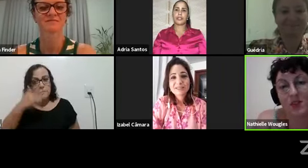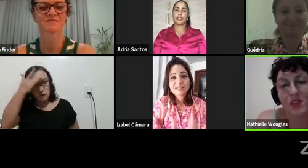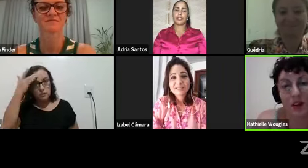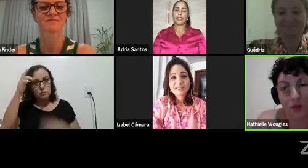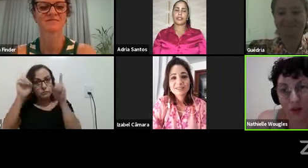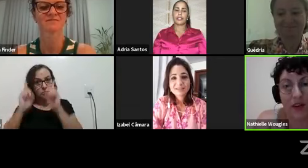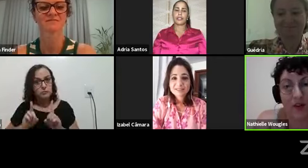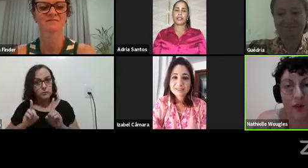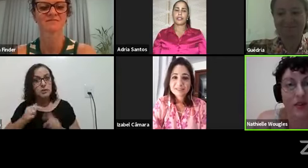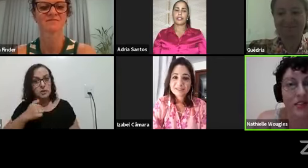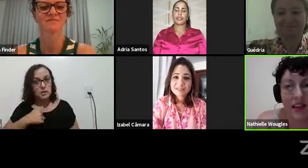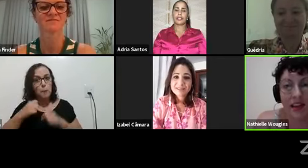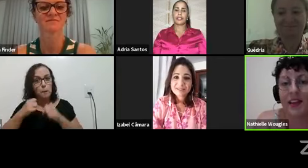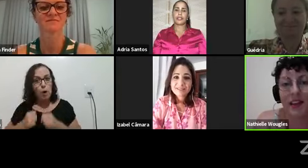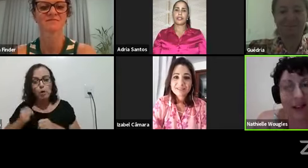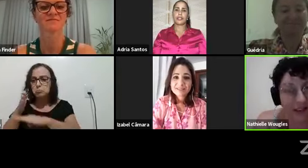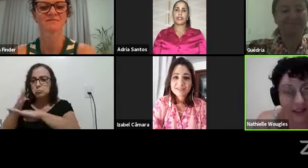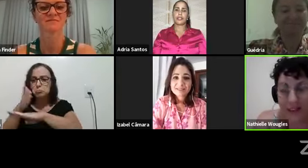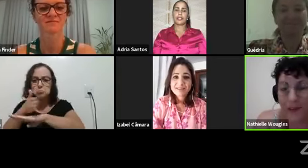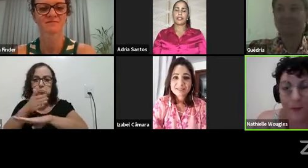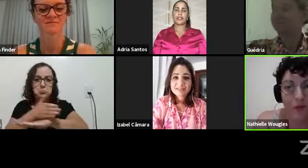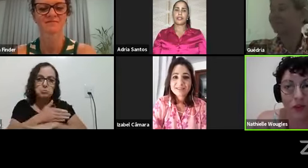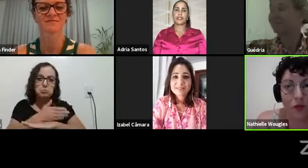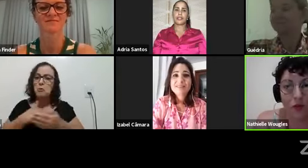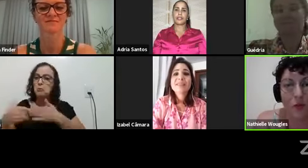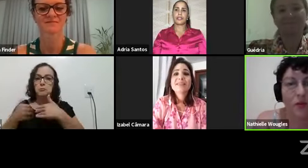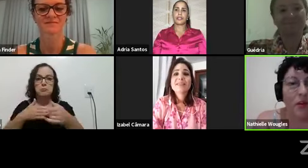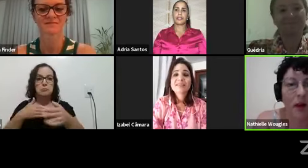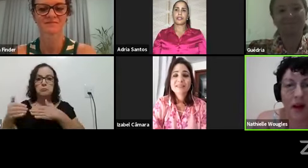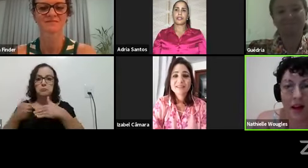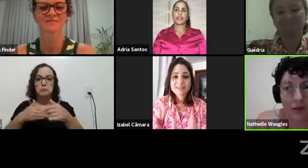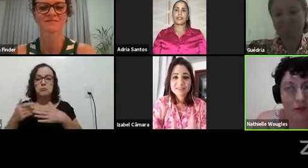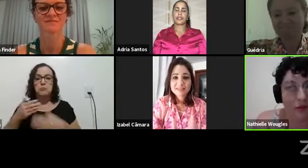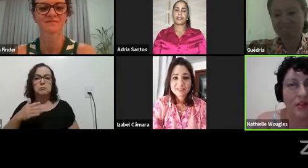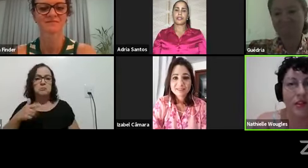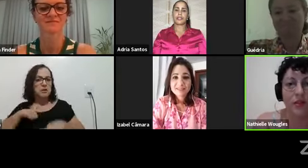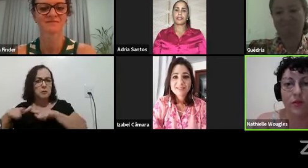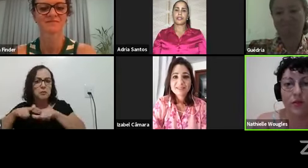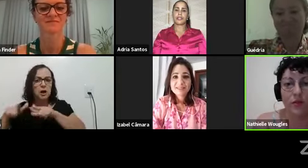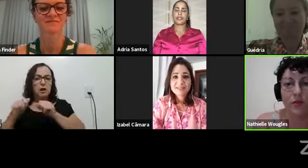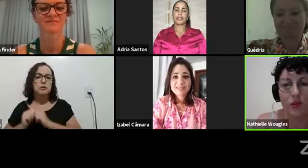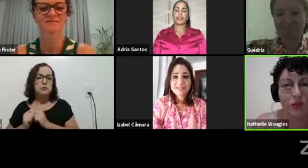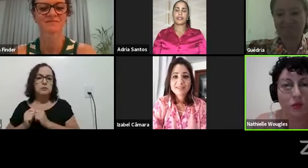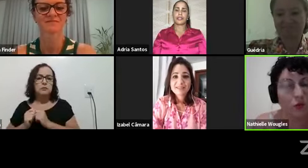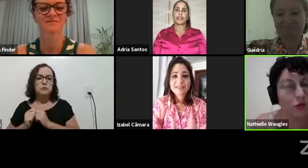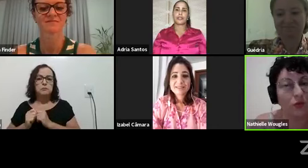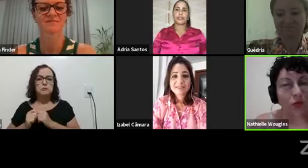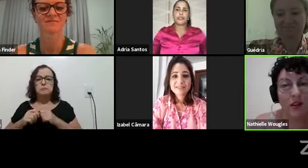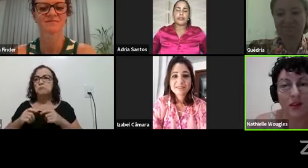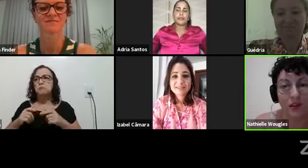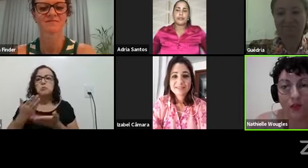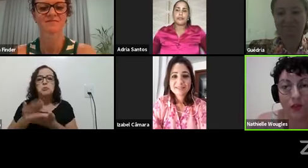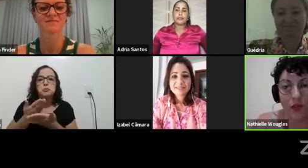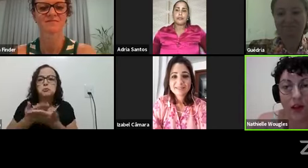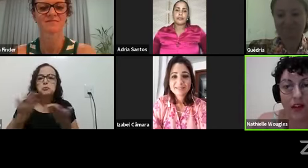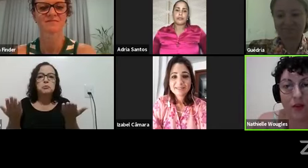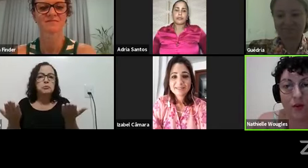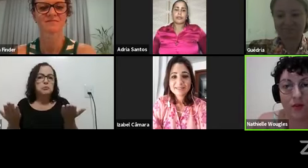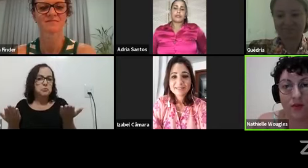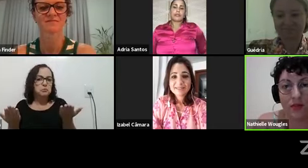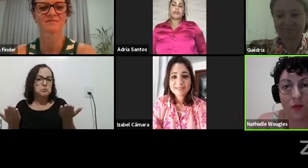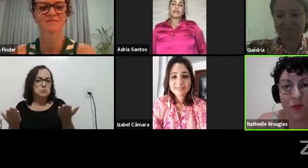que eu posso estar no lugar onde eu quiser, né, lá no meu trabalho, no lugar onde eu estudo, no